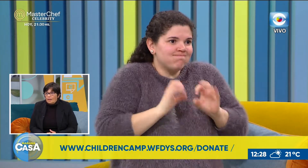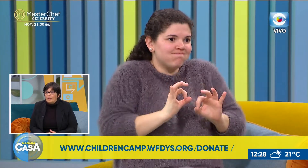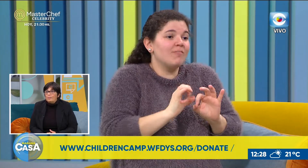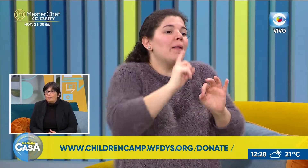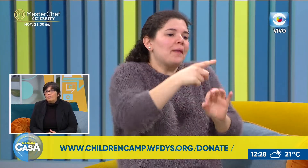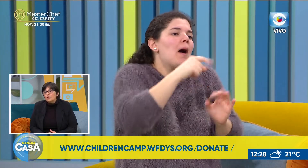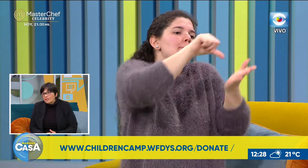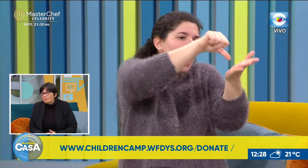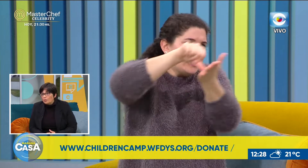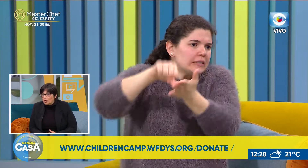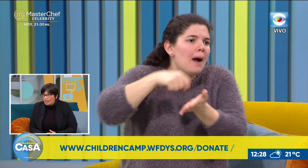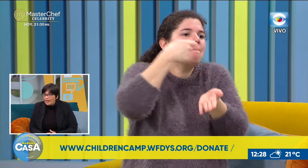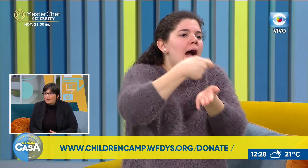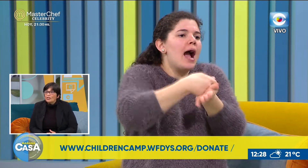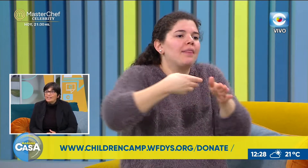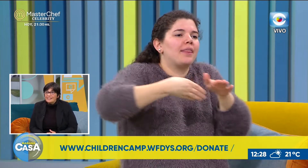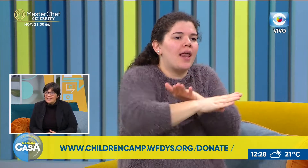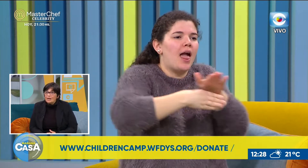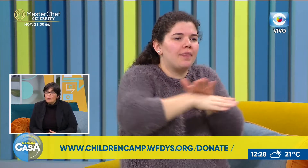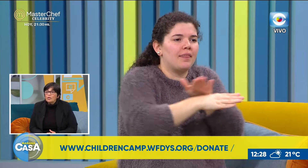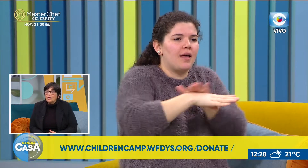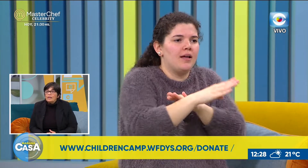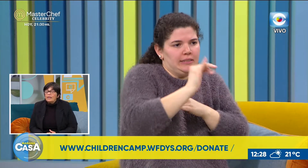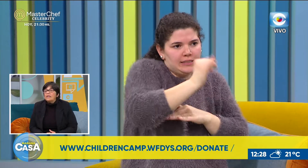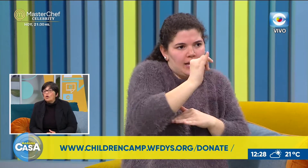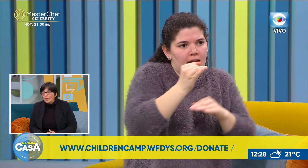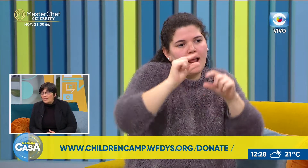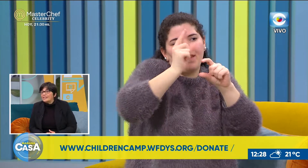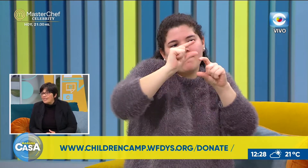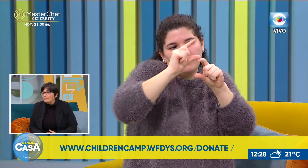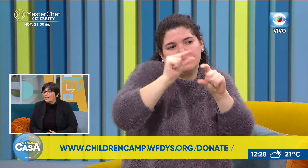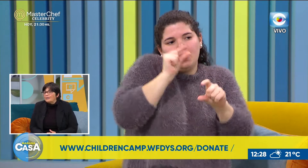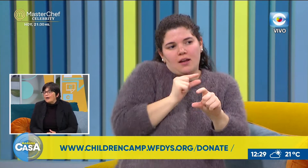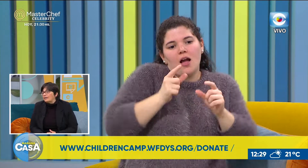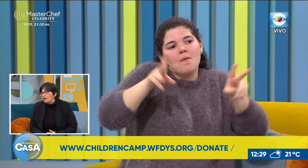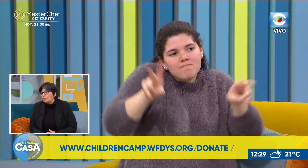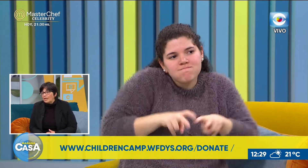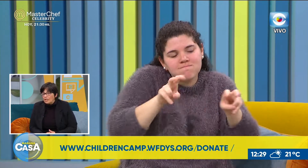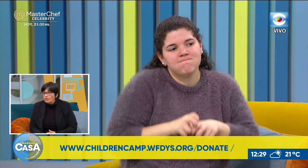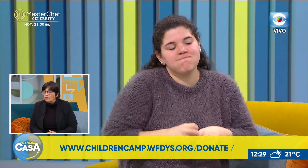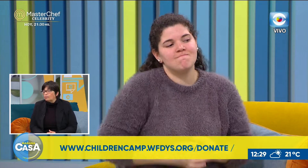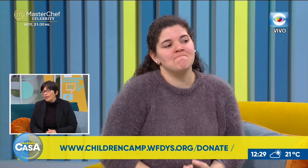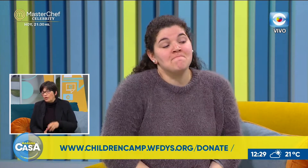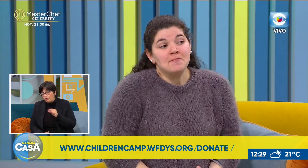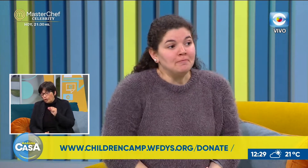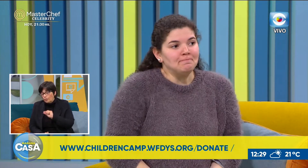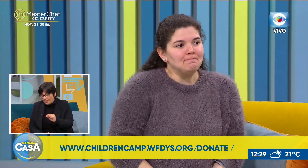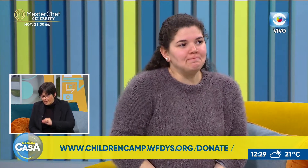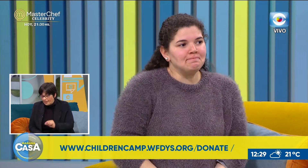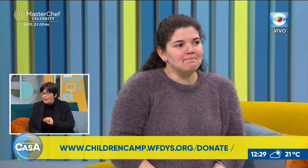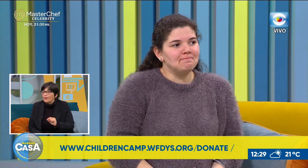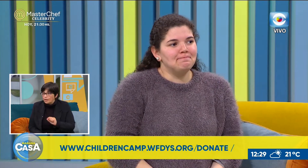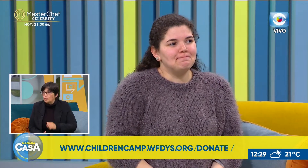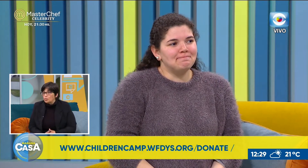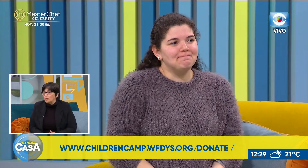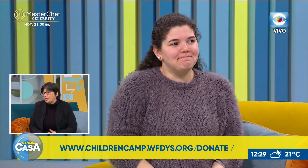Y vamos a ver si podemos llegar a lo que necesitamos y los países sí van a traer un pequeño fondo para